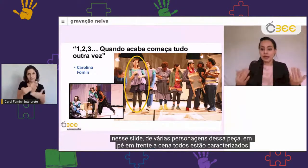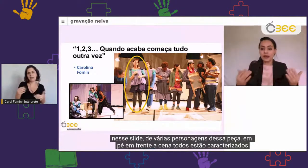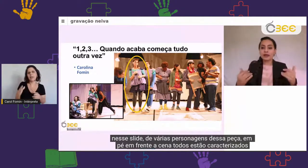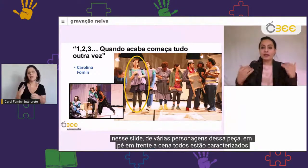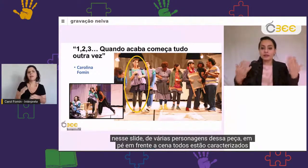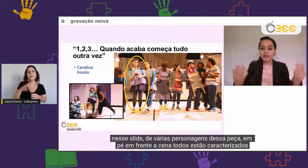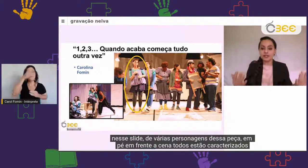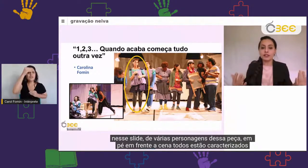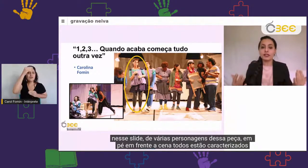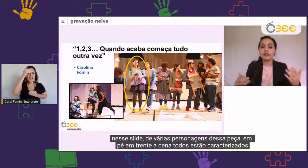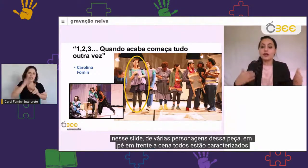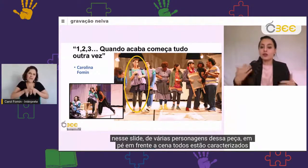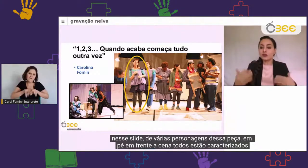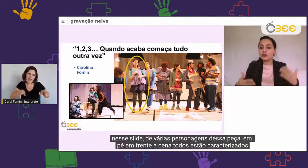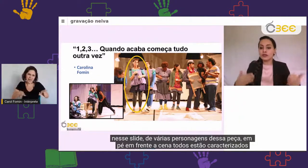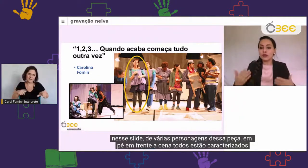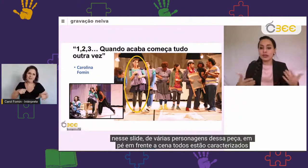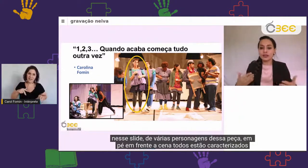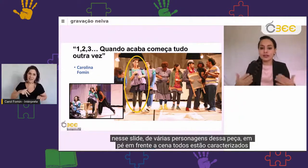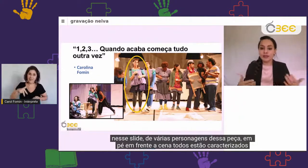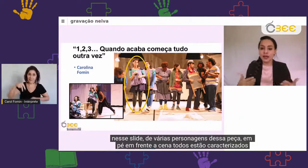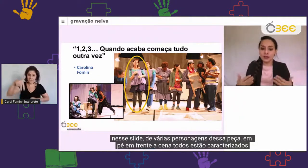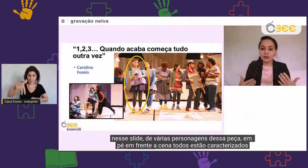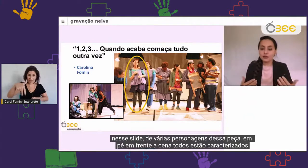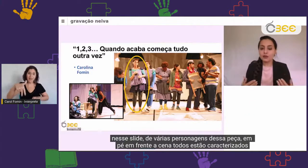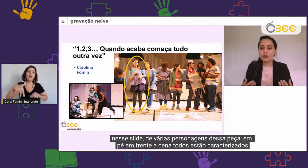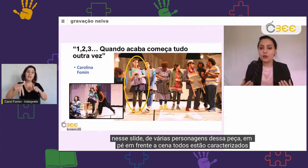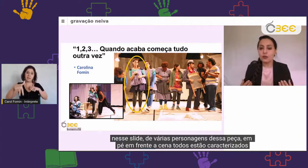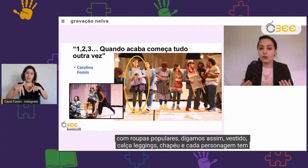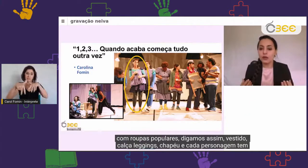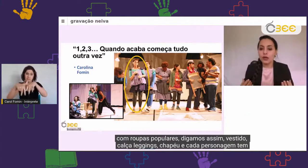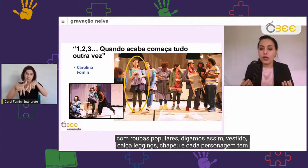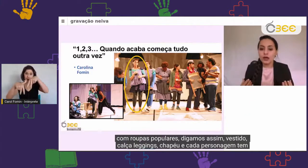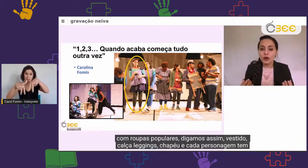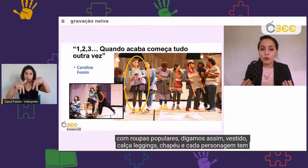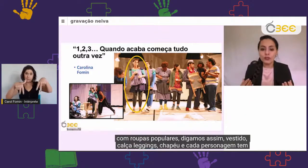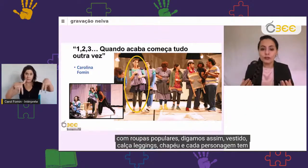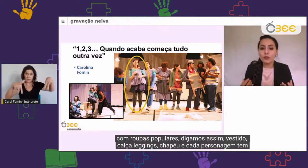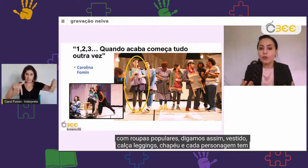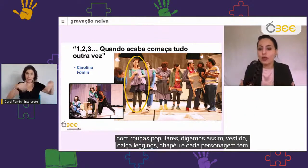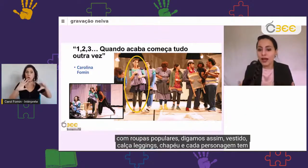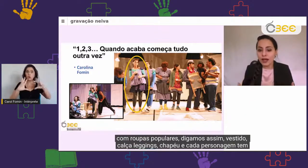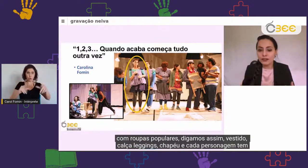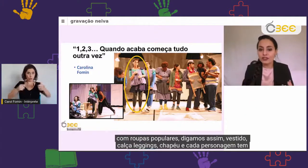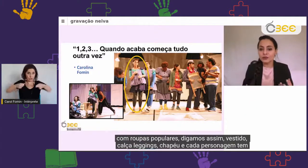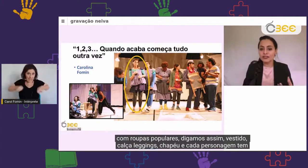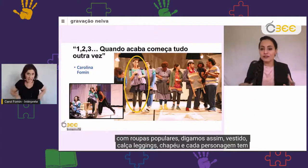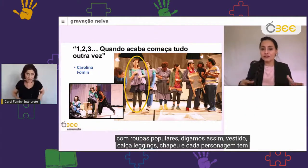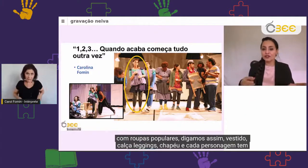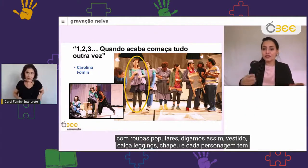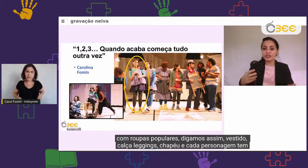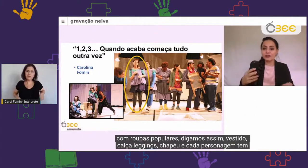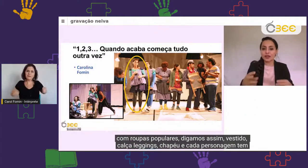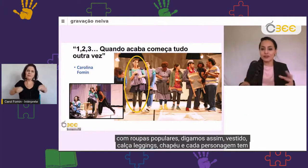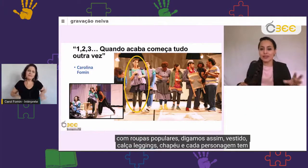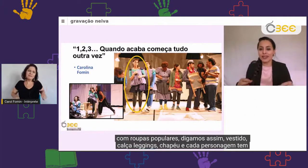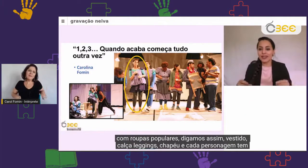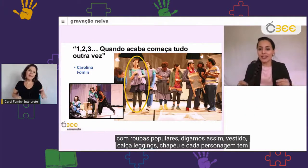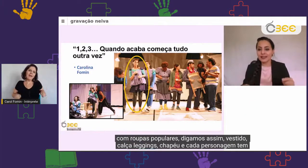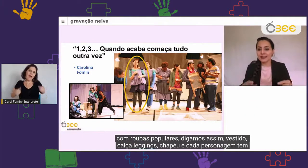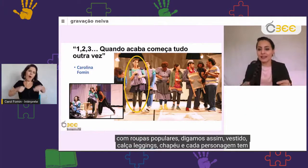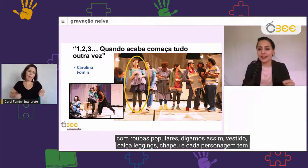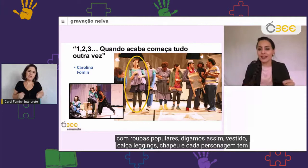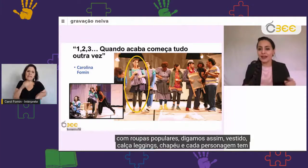em pé, em frente à cena. Todos estão caracterizados com roupas populares, digamos assim, vestido,